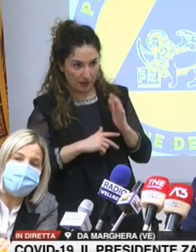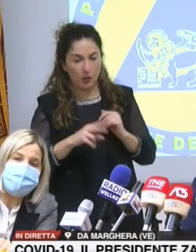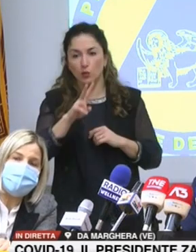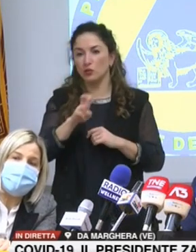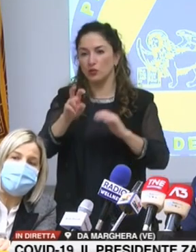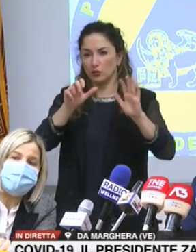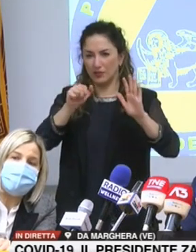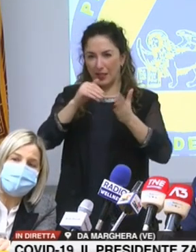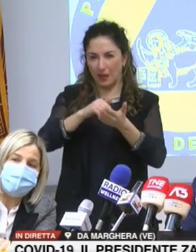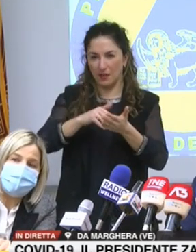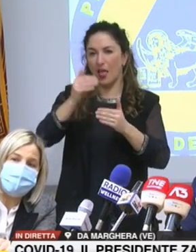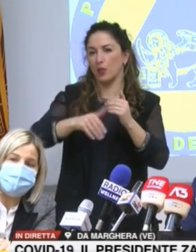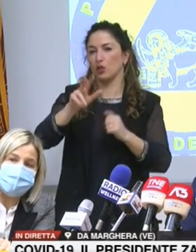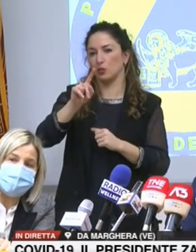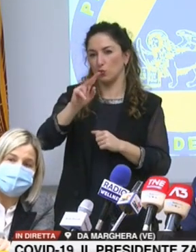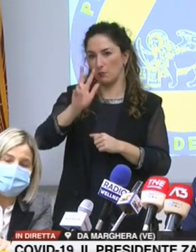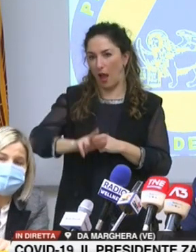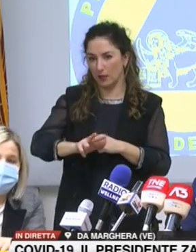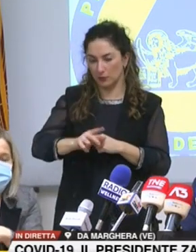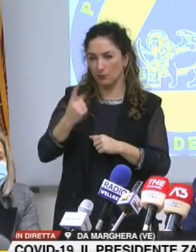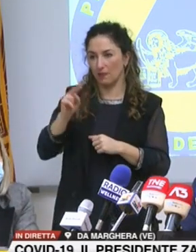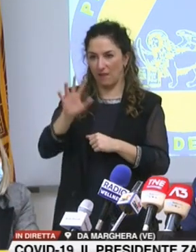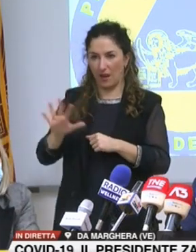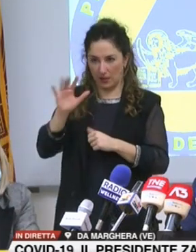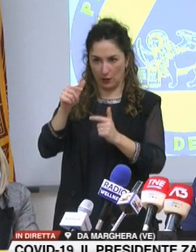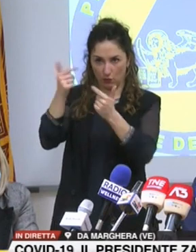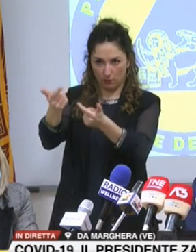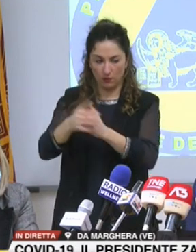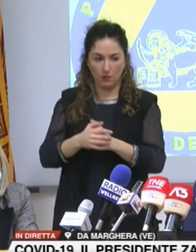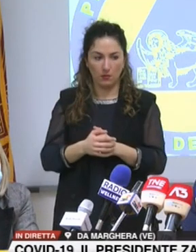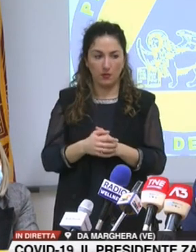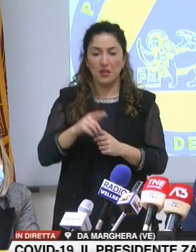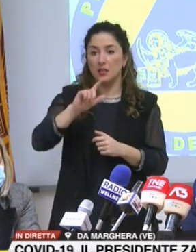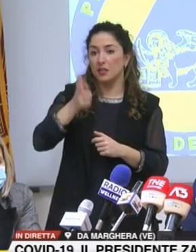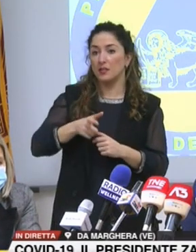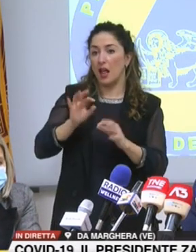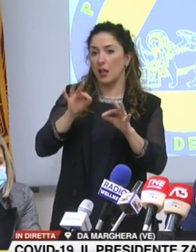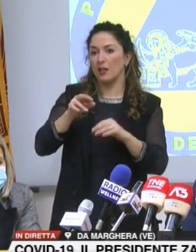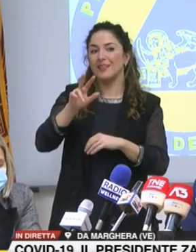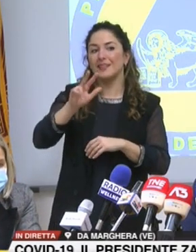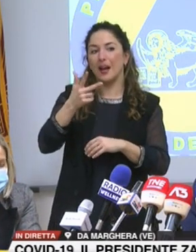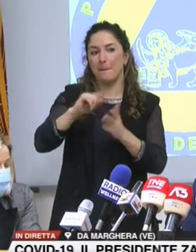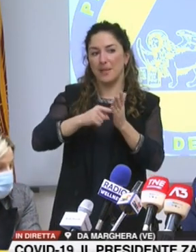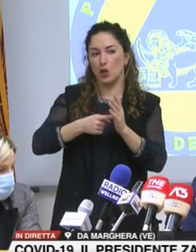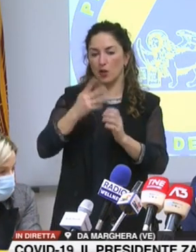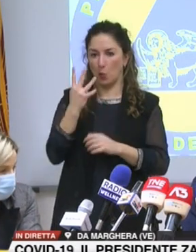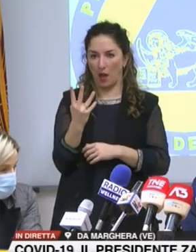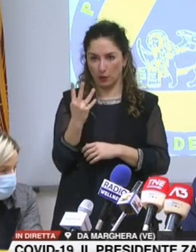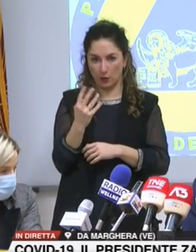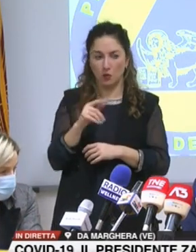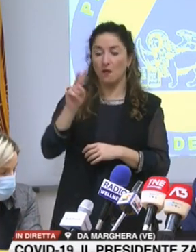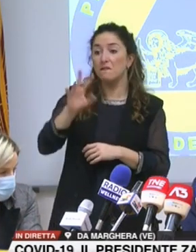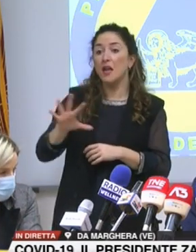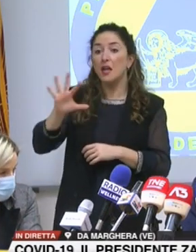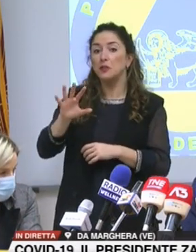260.000 dosi entro il 31 marzo sono quelle destinate al Veneto. Okay. L'Italia ne riceverà 3.400.000. Il Veneto ne